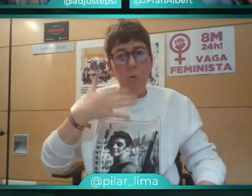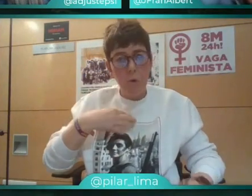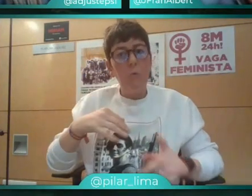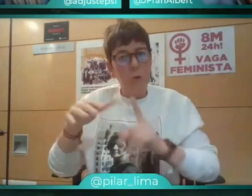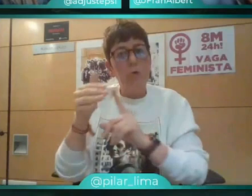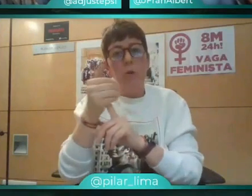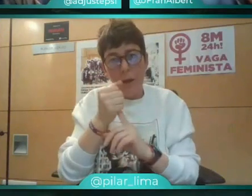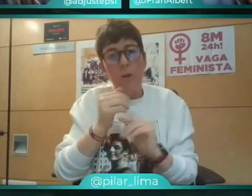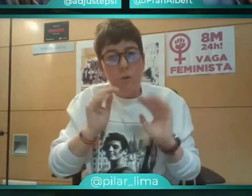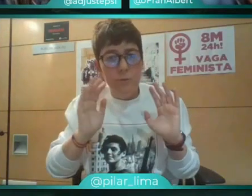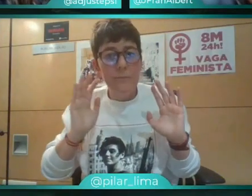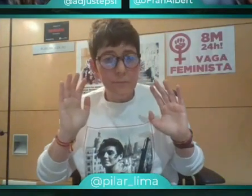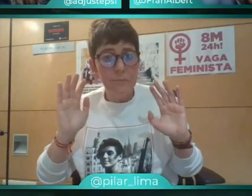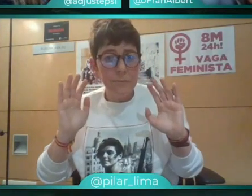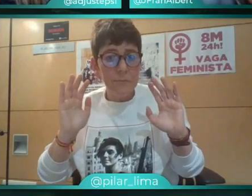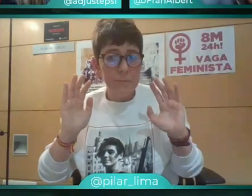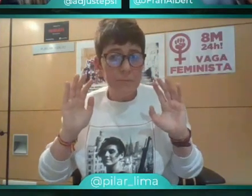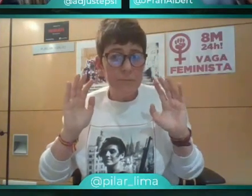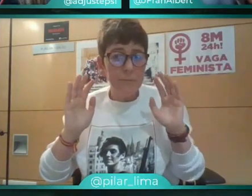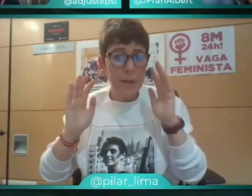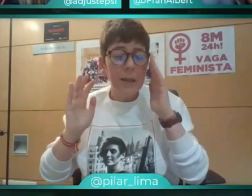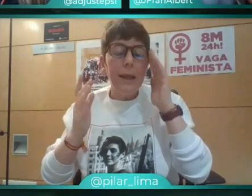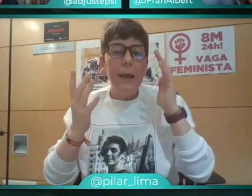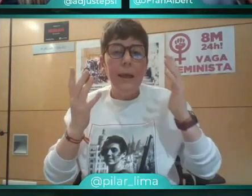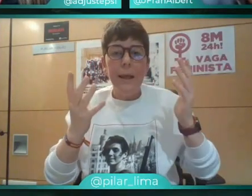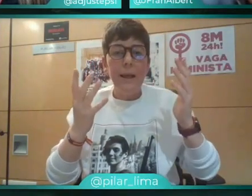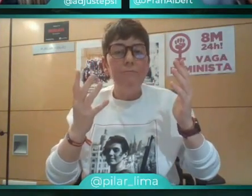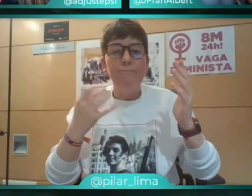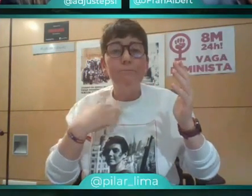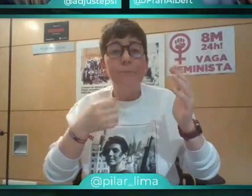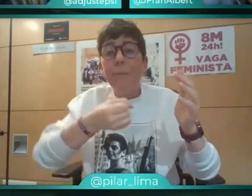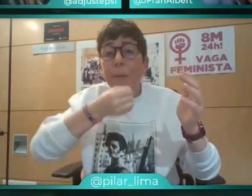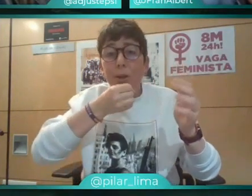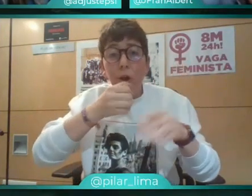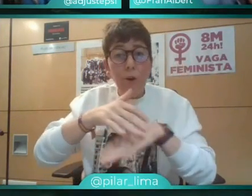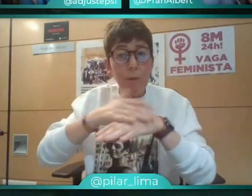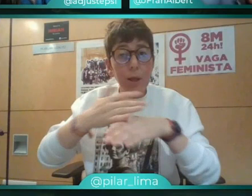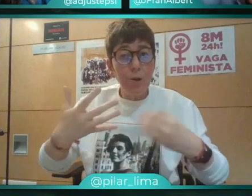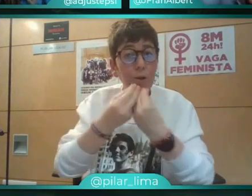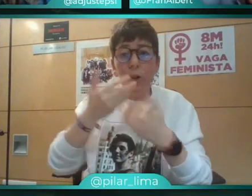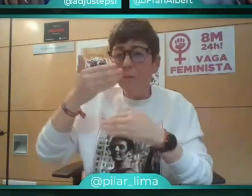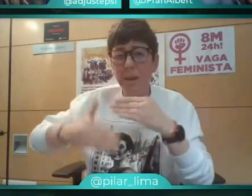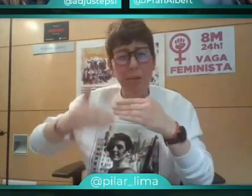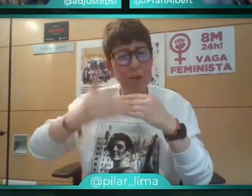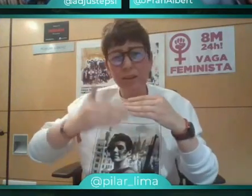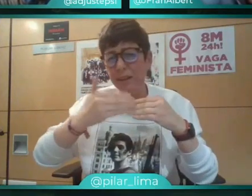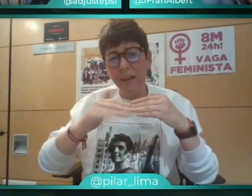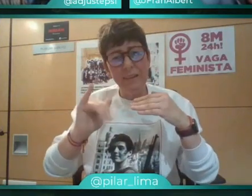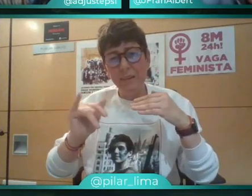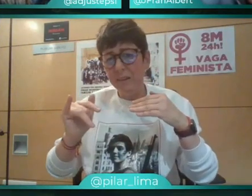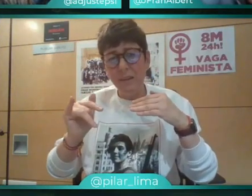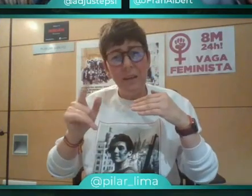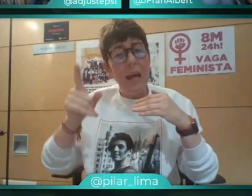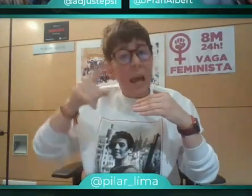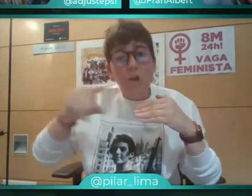llamarme loca pero lo podemos conseguir Pues ojalá y bueno y el gobernando